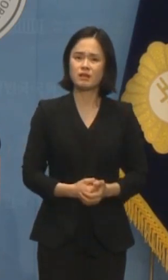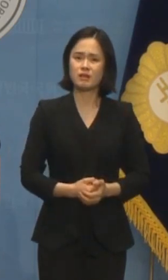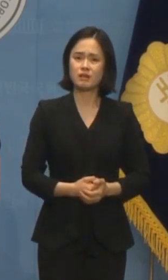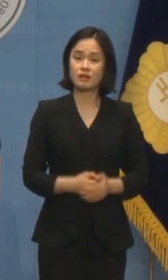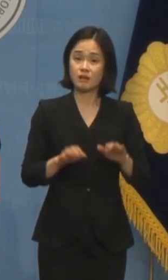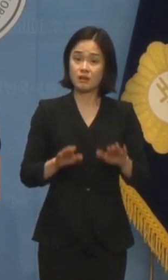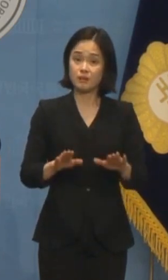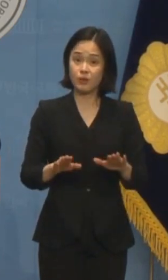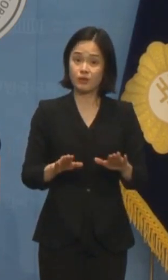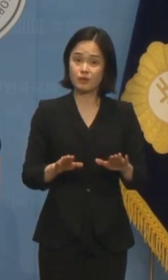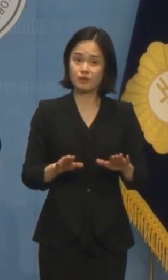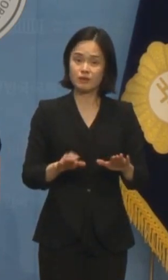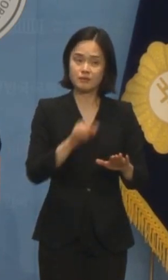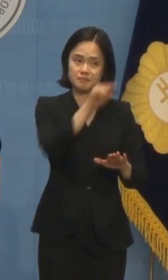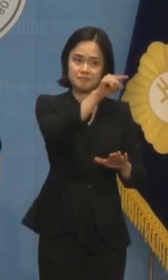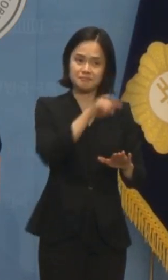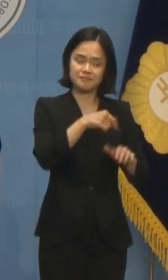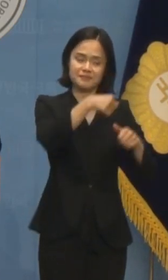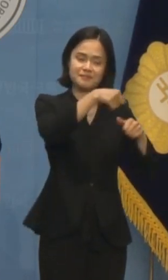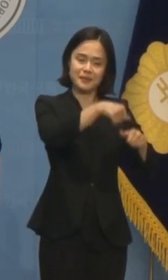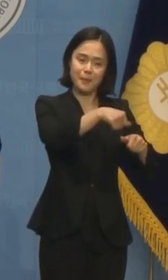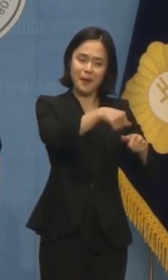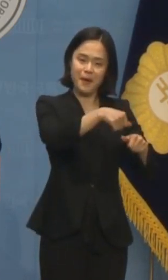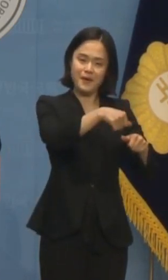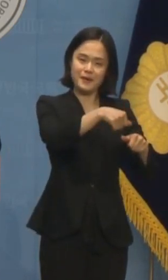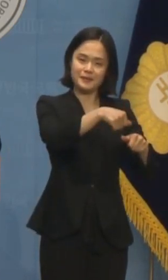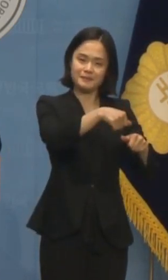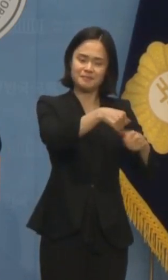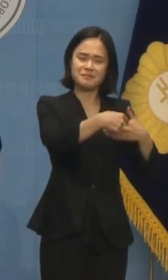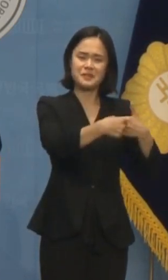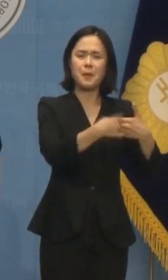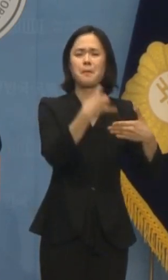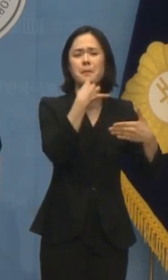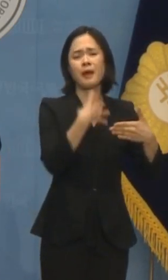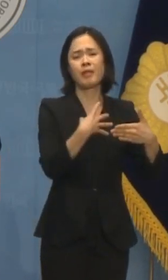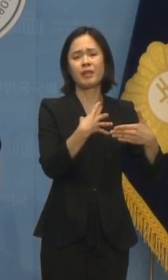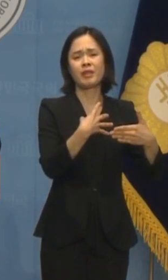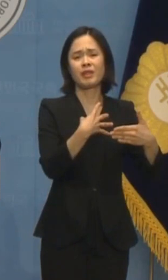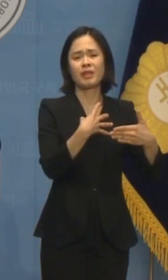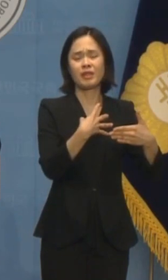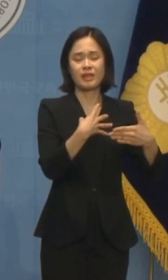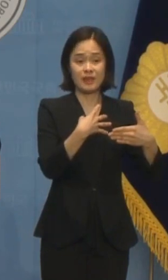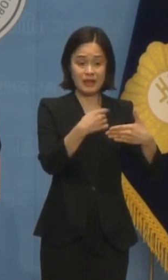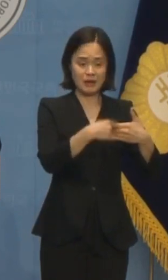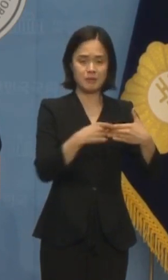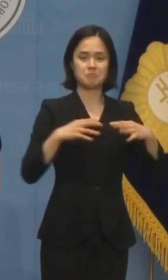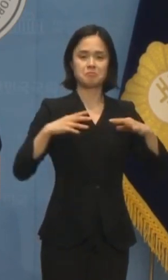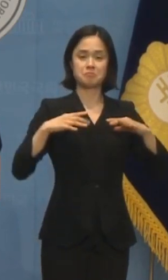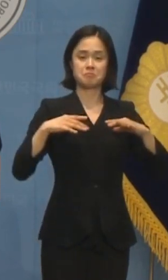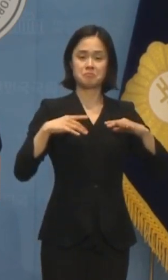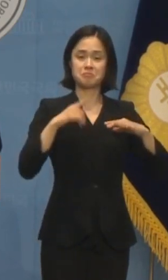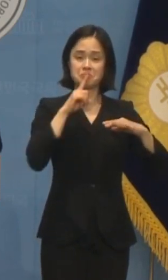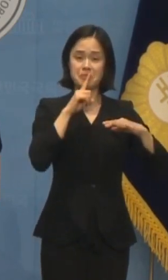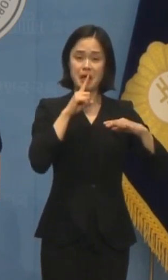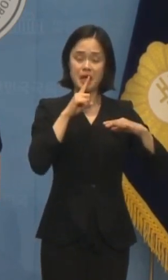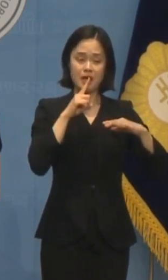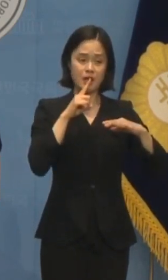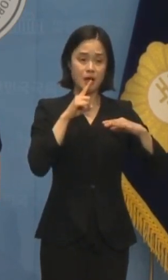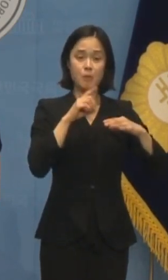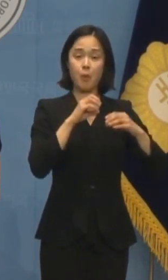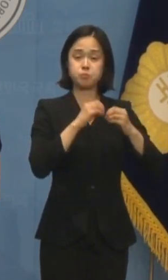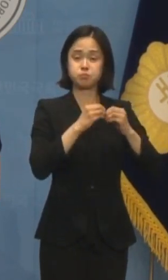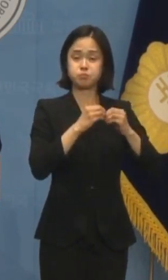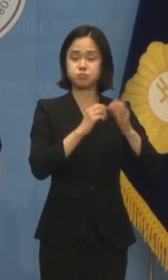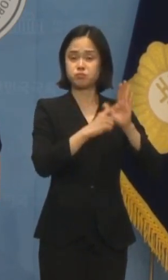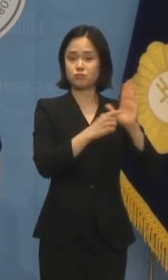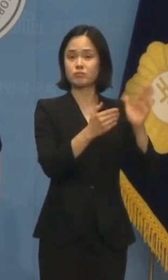껍데기뿐인 성명을 정성스럽게 포장해서 협의 내용을 과장하고 왜곡했습니다. 억지를 부리면 미국의